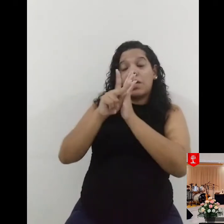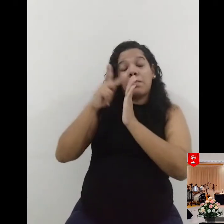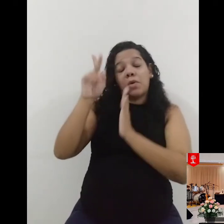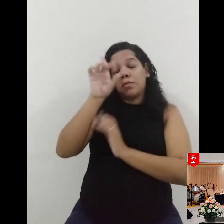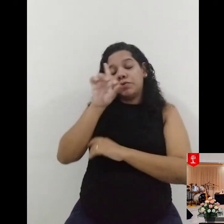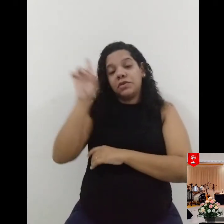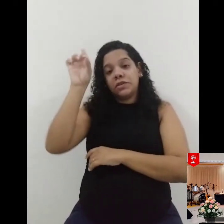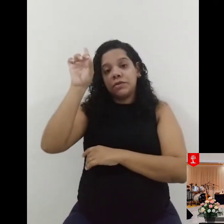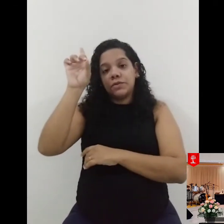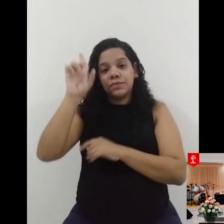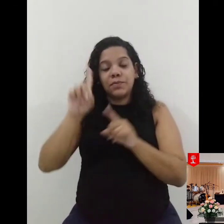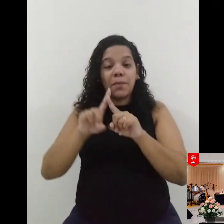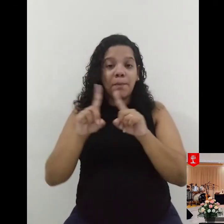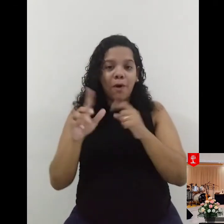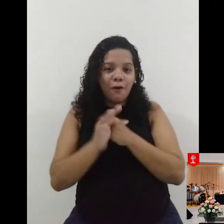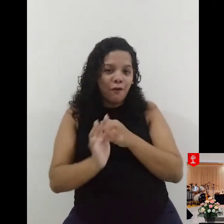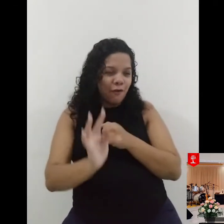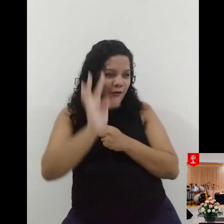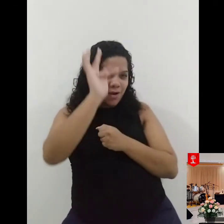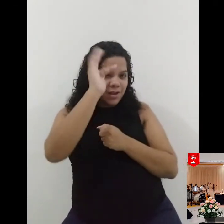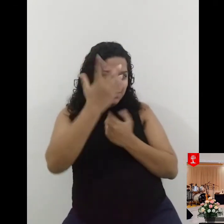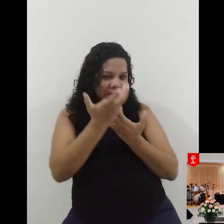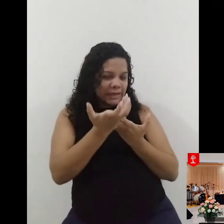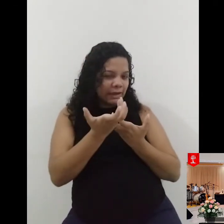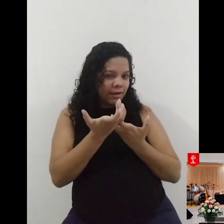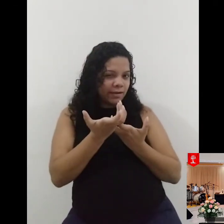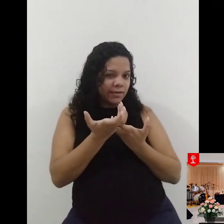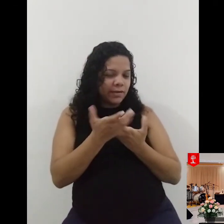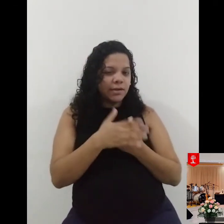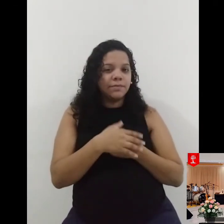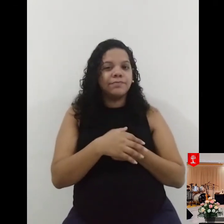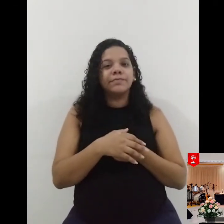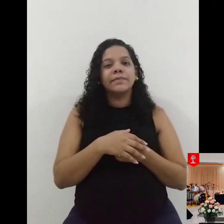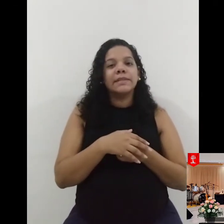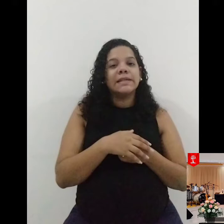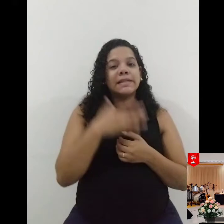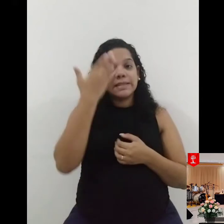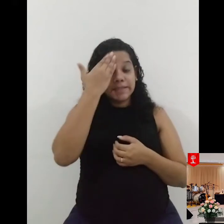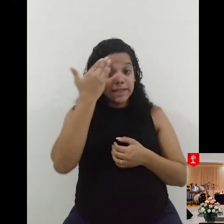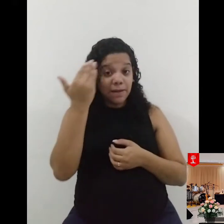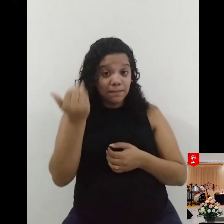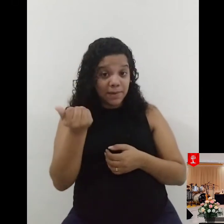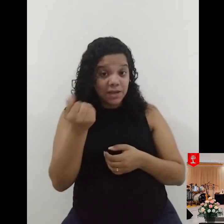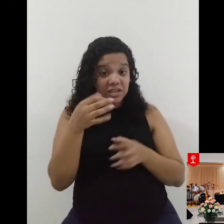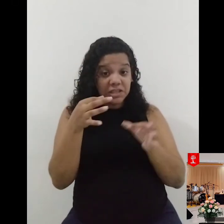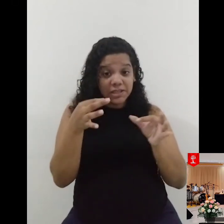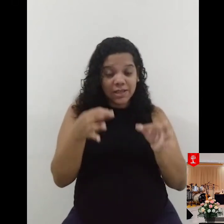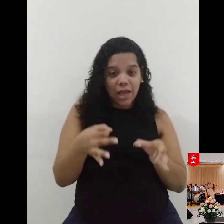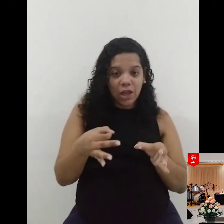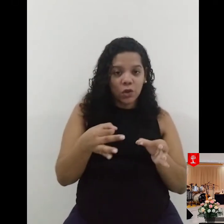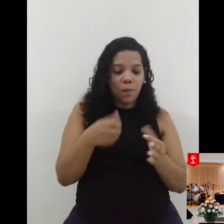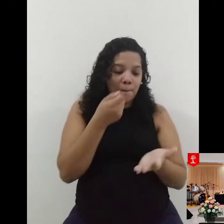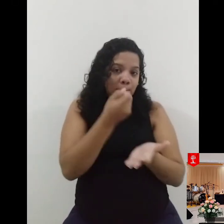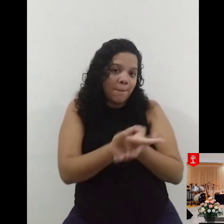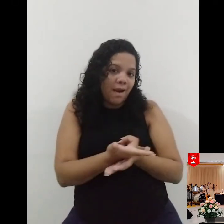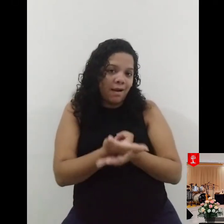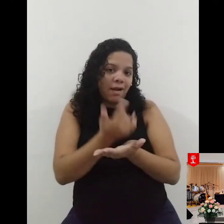numa situação desconfortável. Negar o tributo seria se rebelar ali contra César.